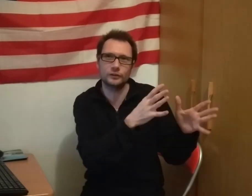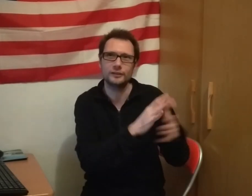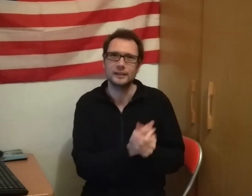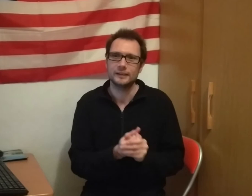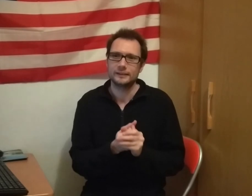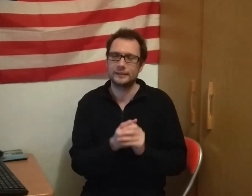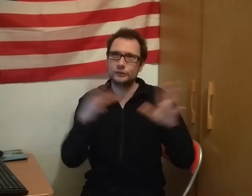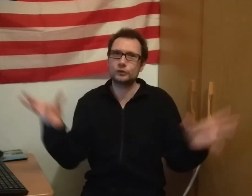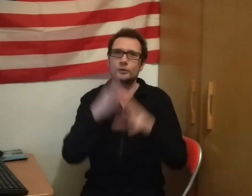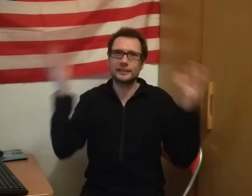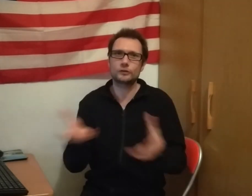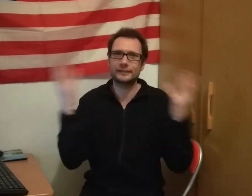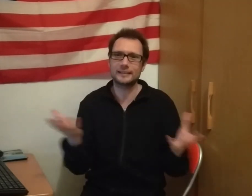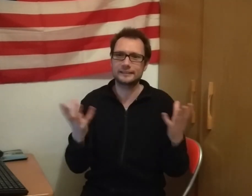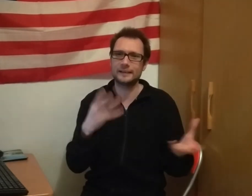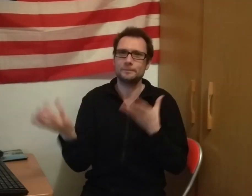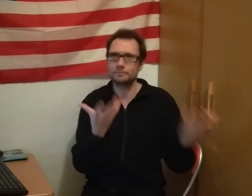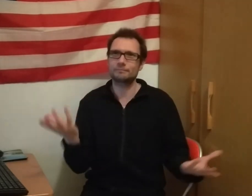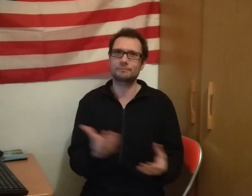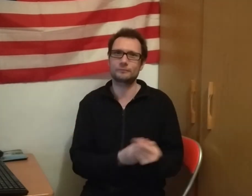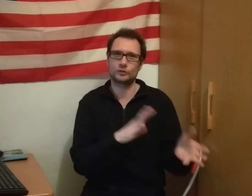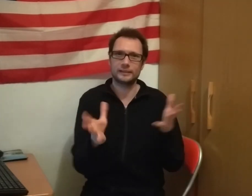¿no? Yo como tengo que tanta, no sé,